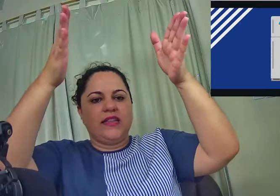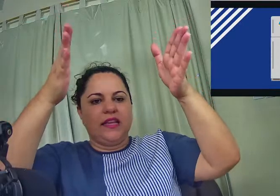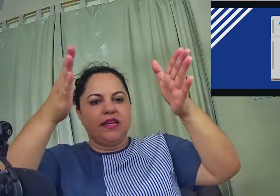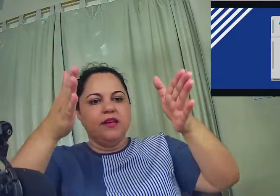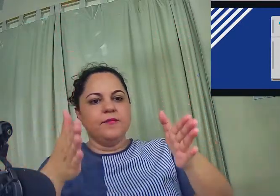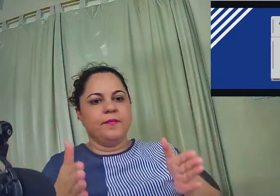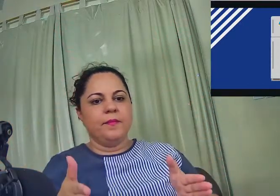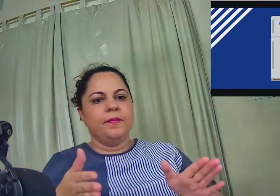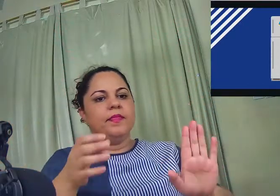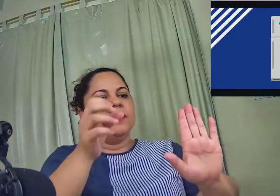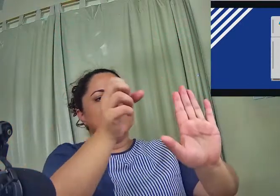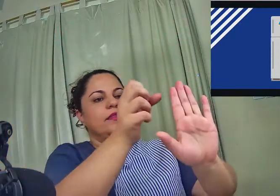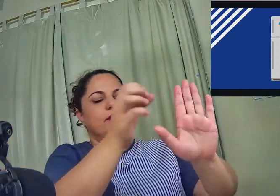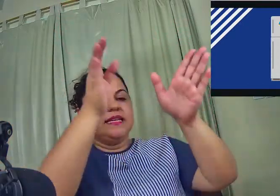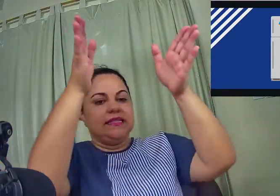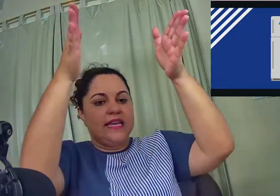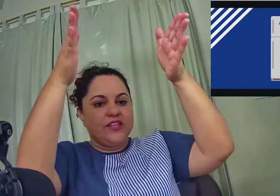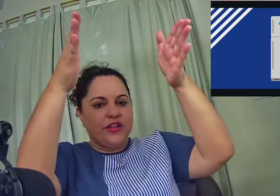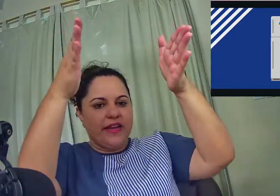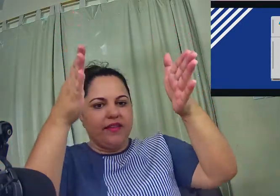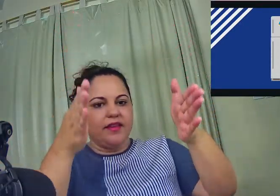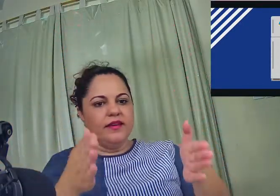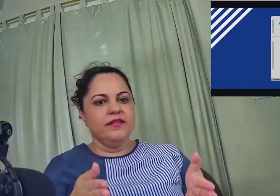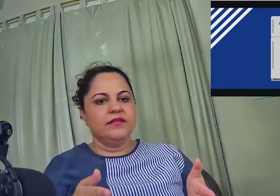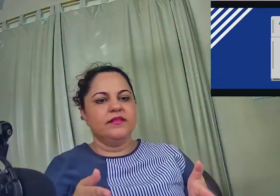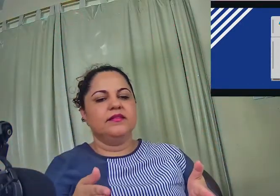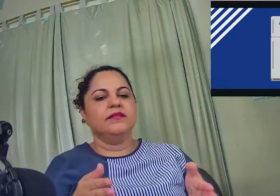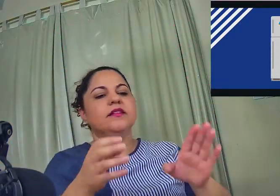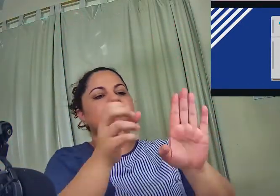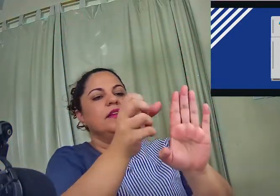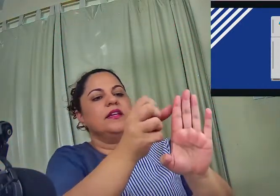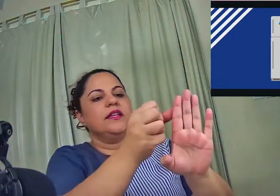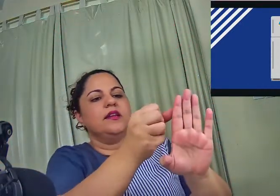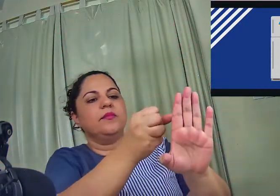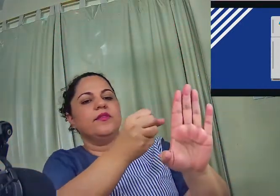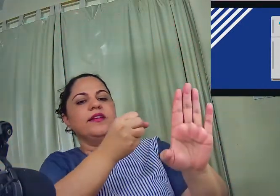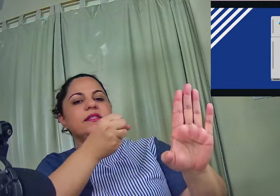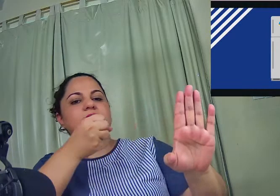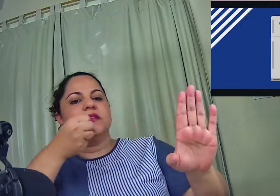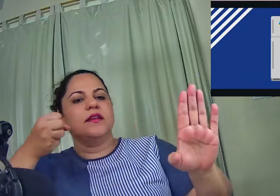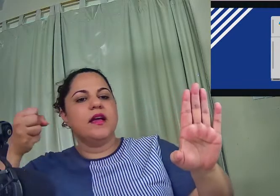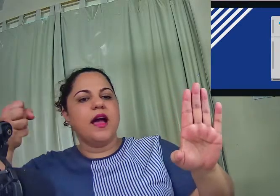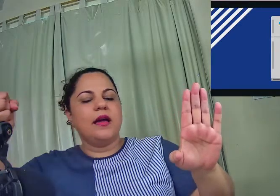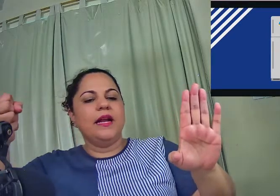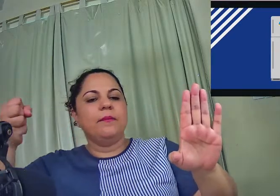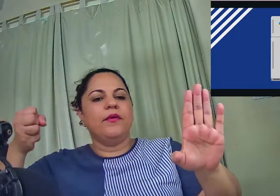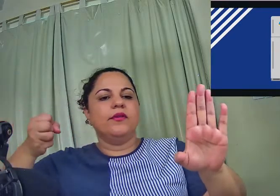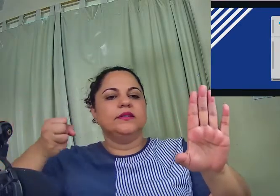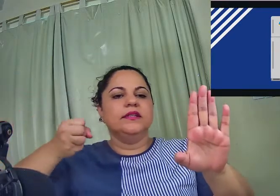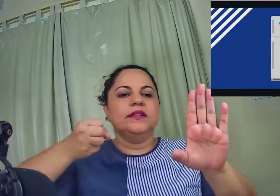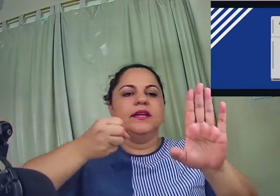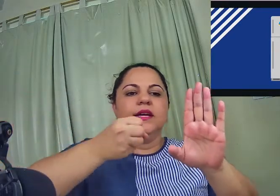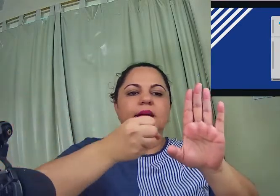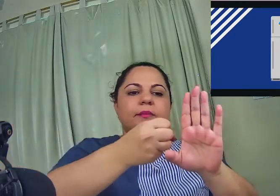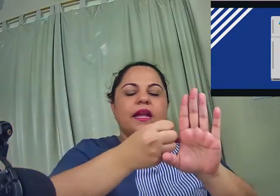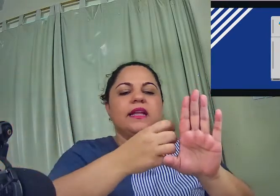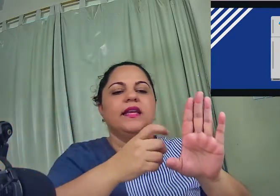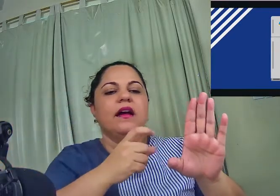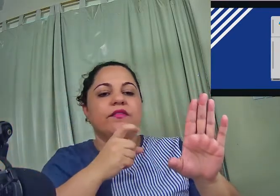geladeira, desenha a geladeira e depois abre a porta para lateral. Faz sinal